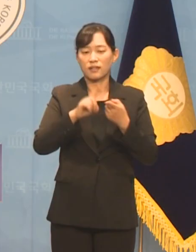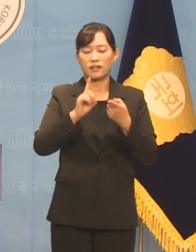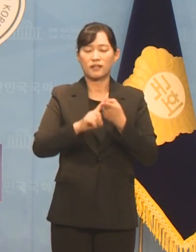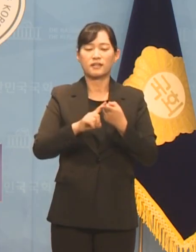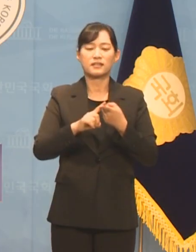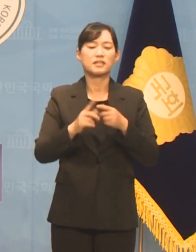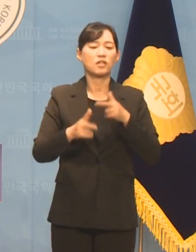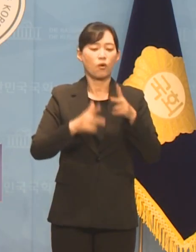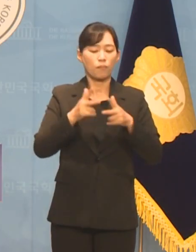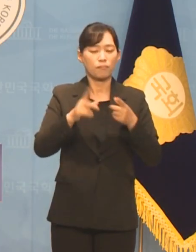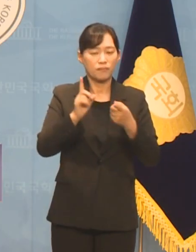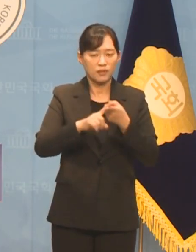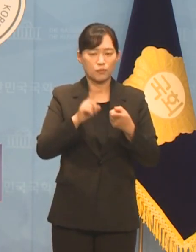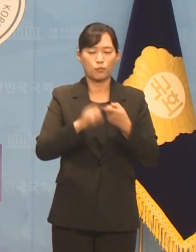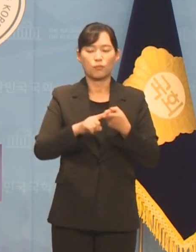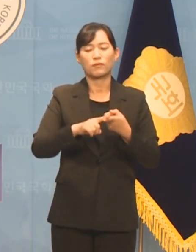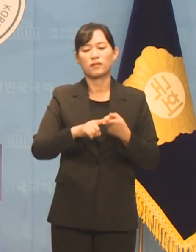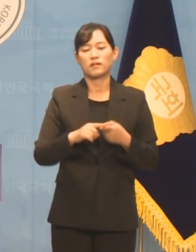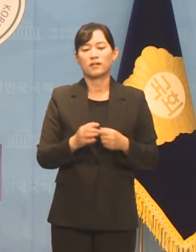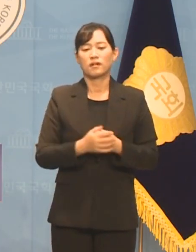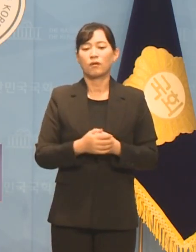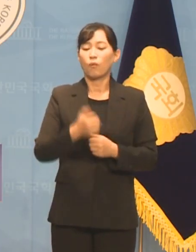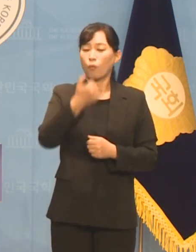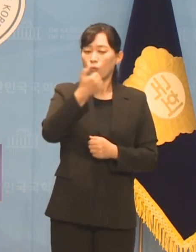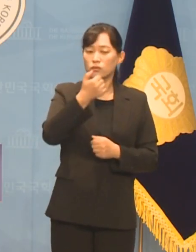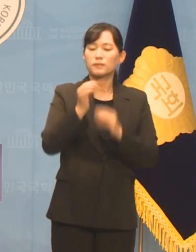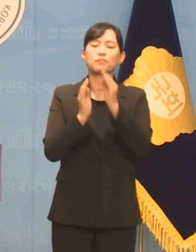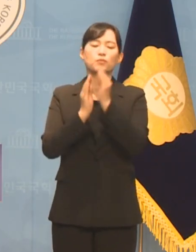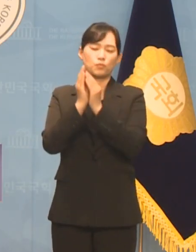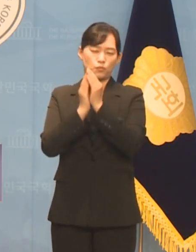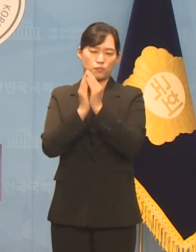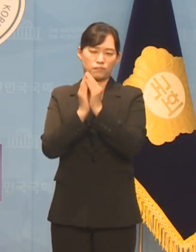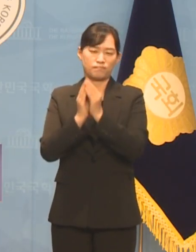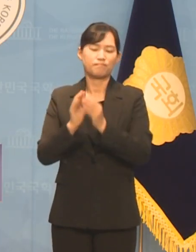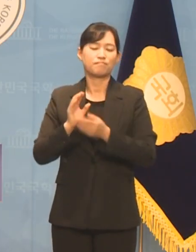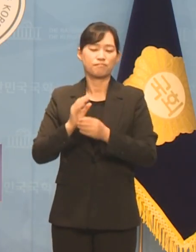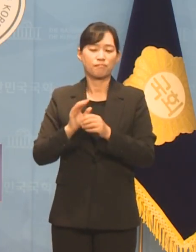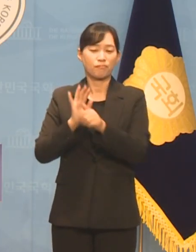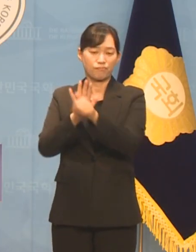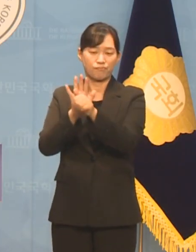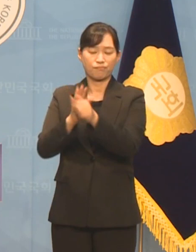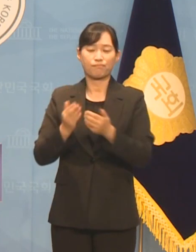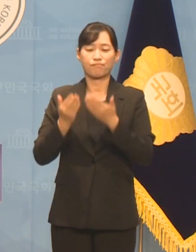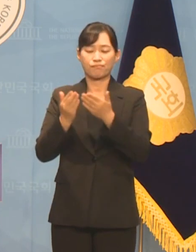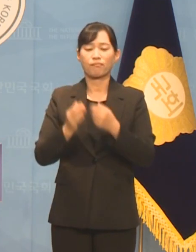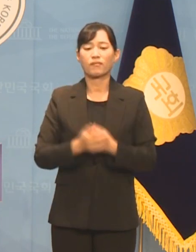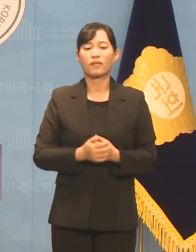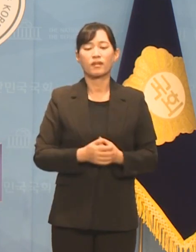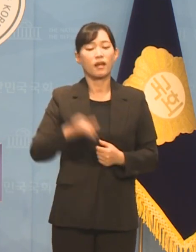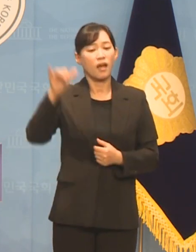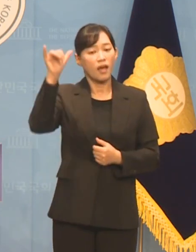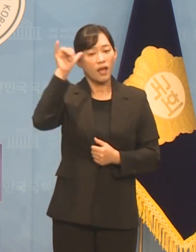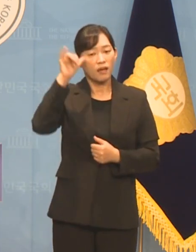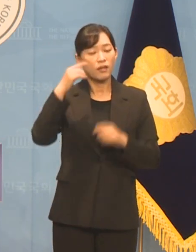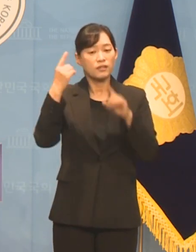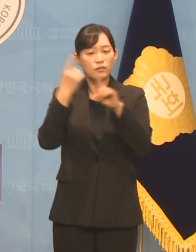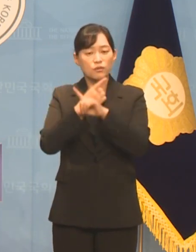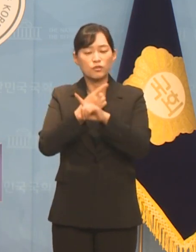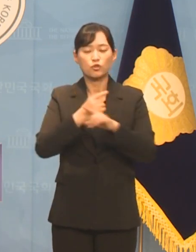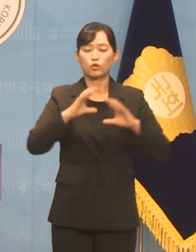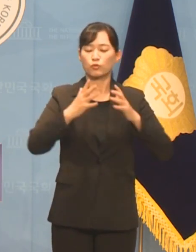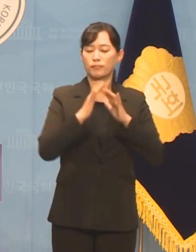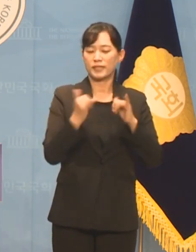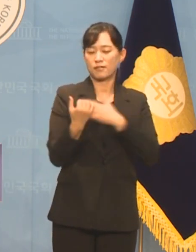위해 국가전략기술기금 50조 원을 조성해 지원하겠습니다. AI 전환 국민 역량